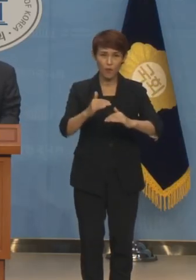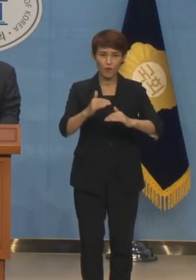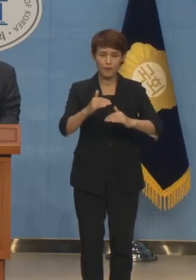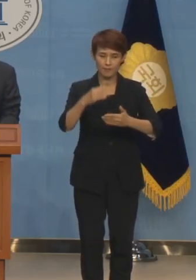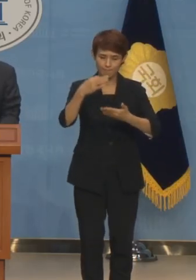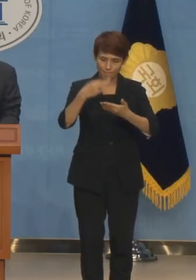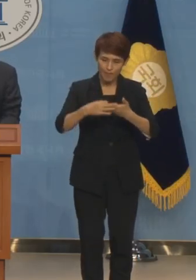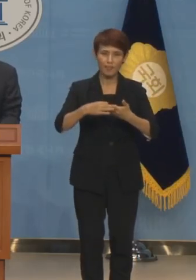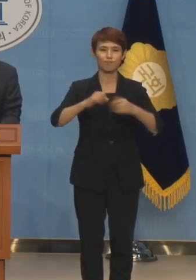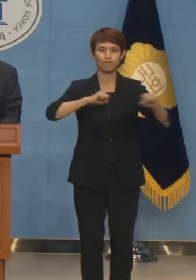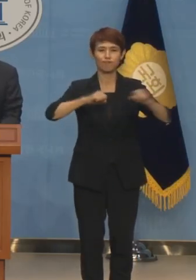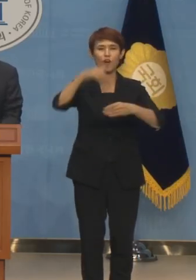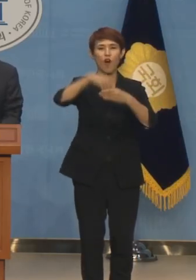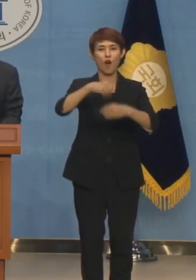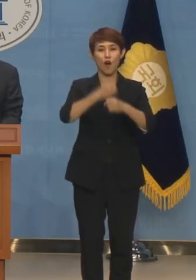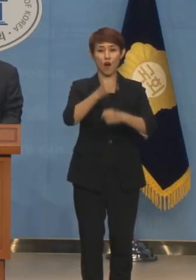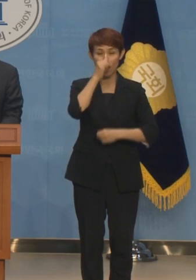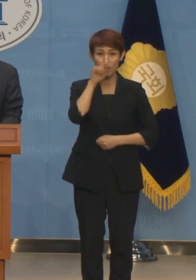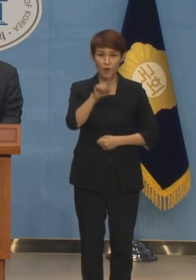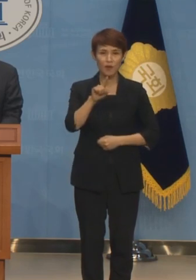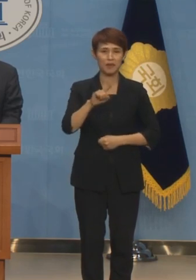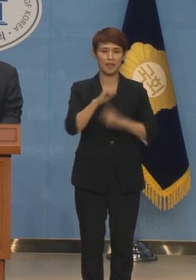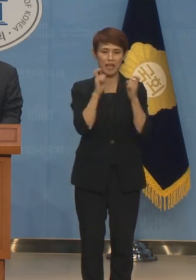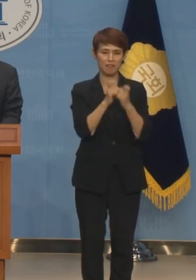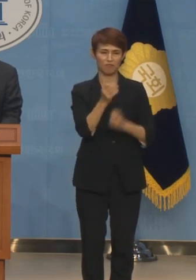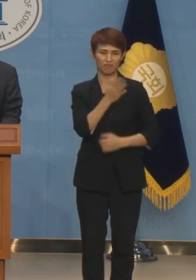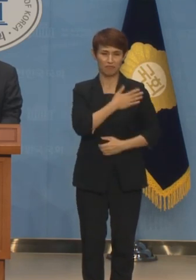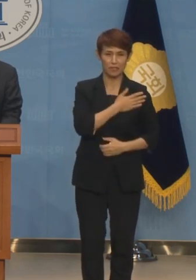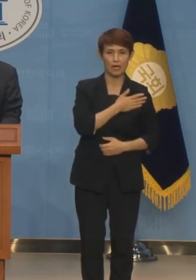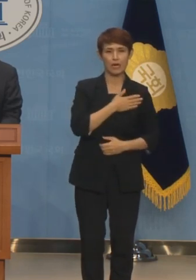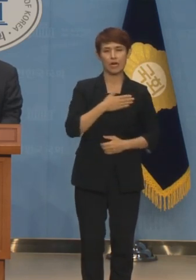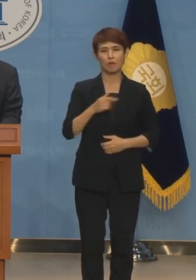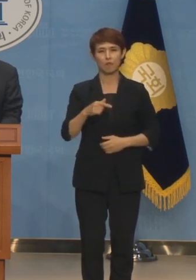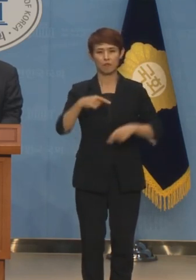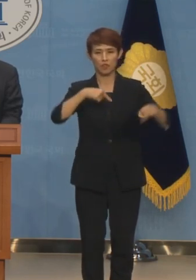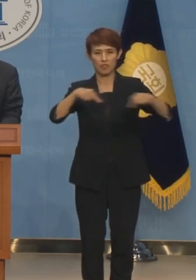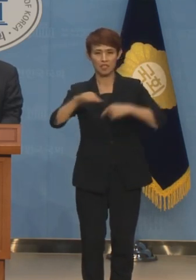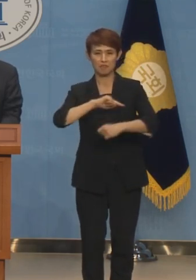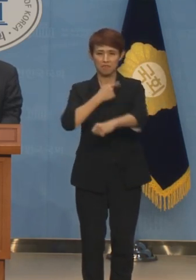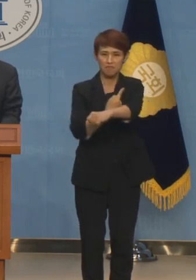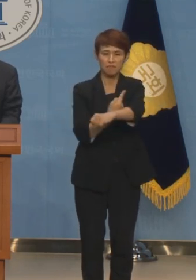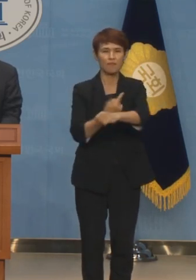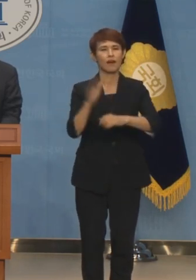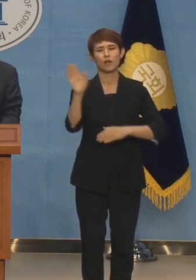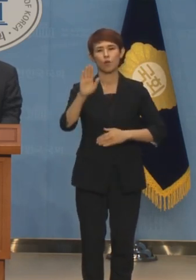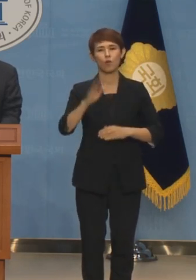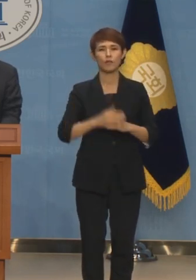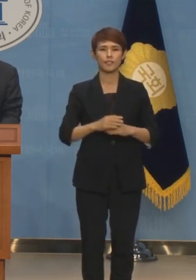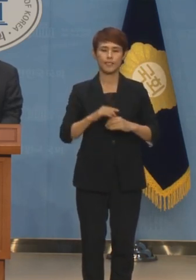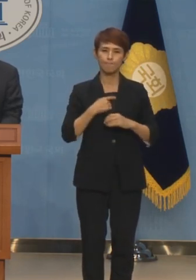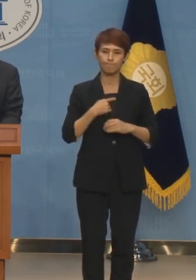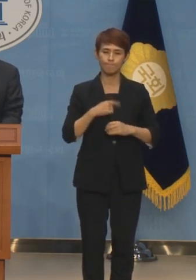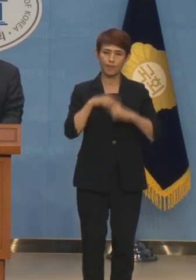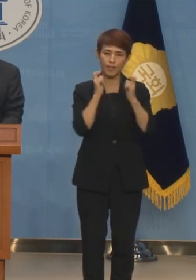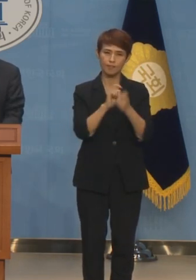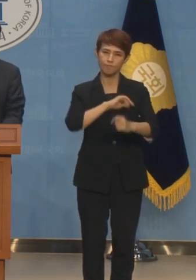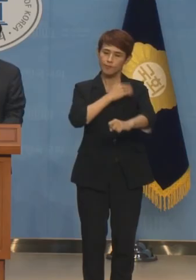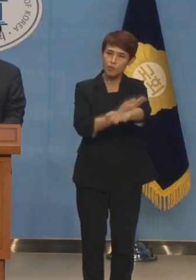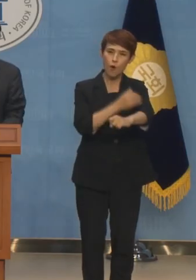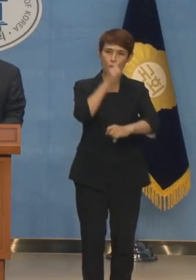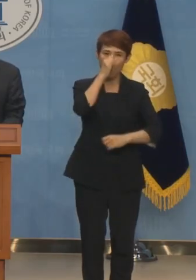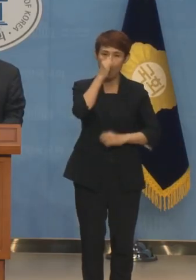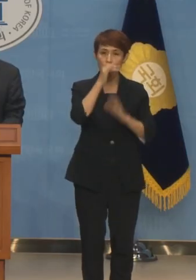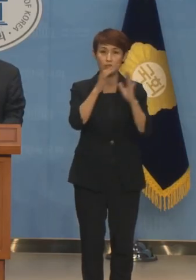선거법은 개인의 재력이나 정치권에서의 지위가 아니라 능력과 열정을 가진